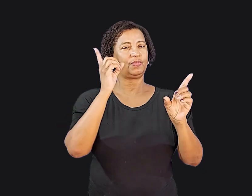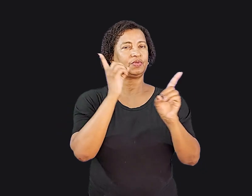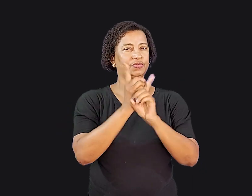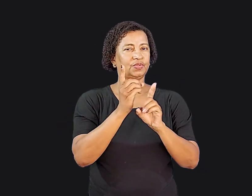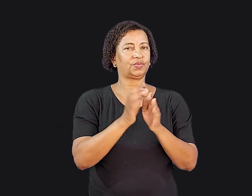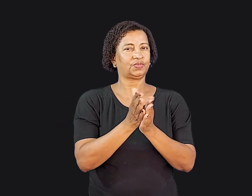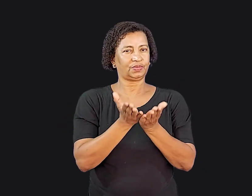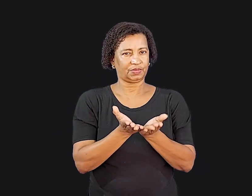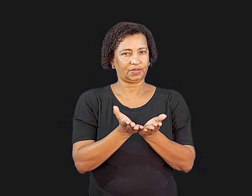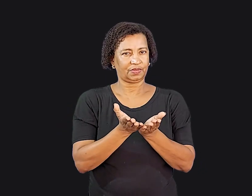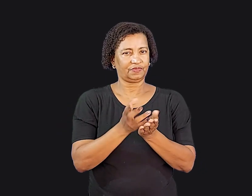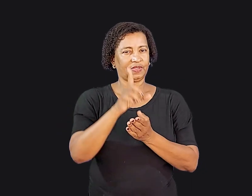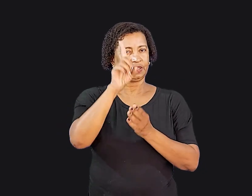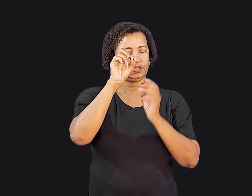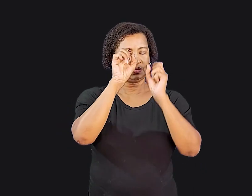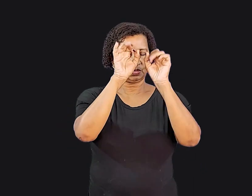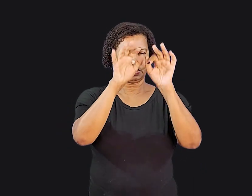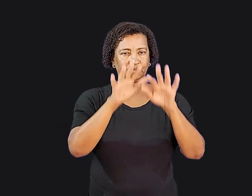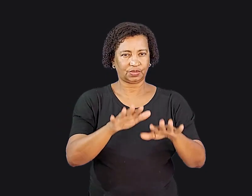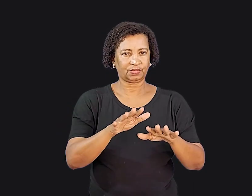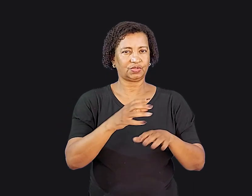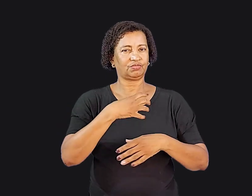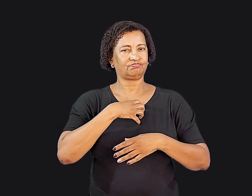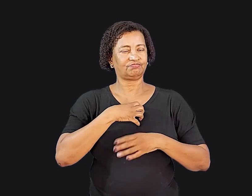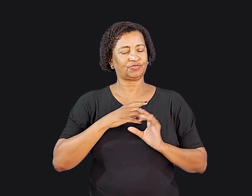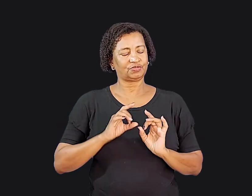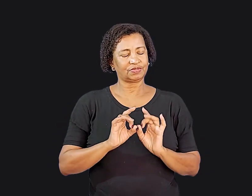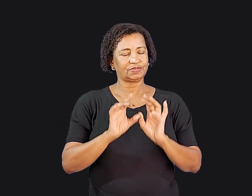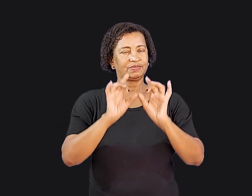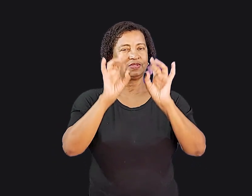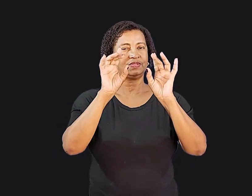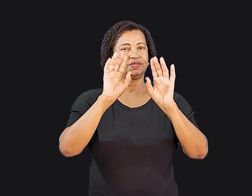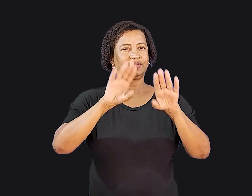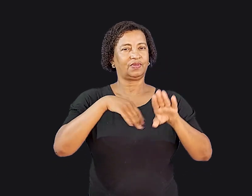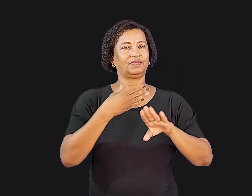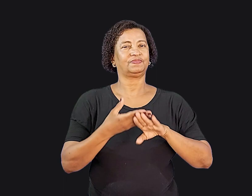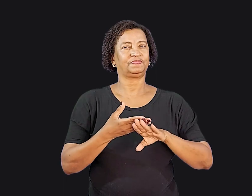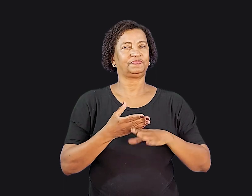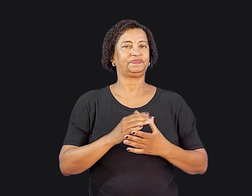encontro com a palavra. Deus lhe abençoe de uma forma especial e até lá.